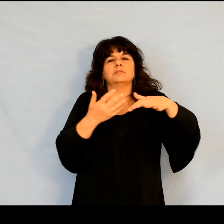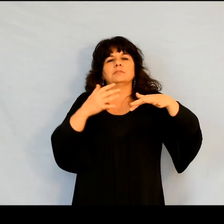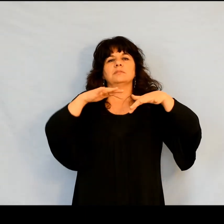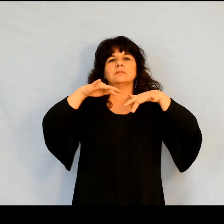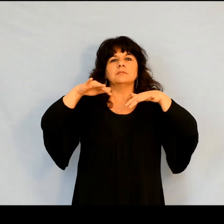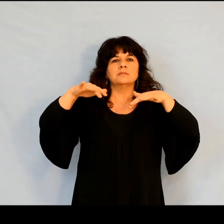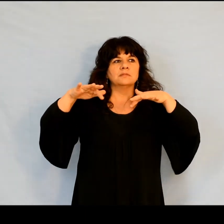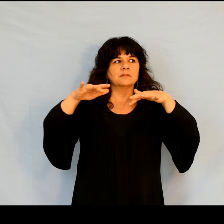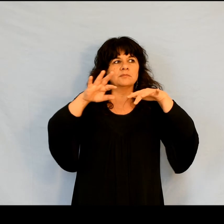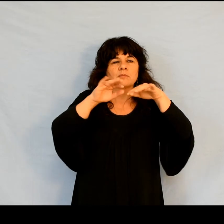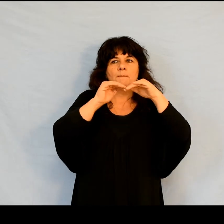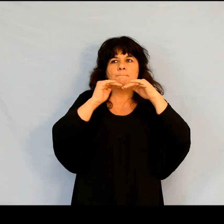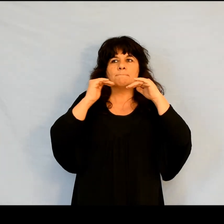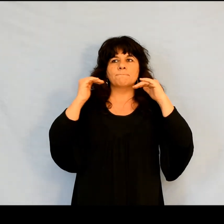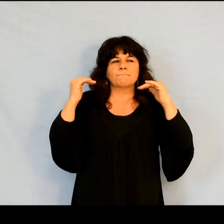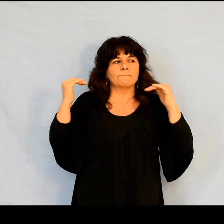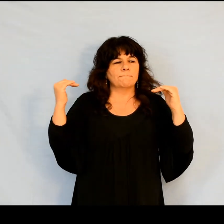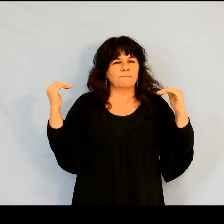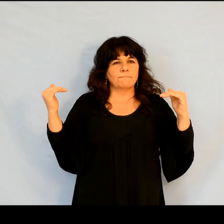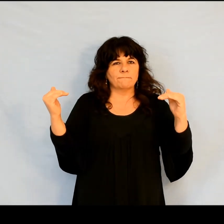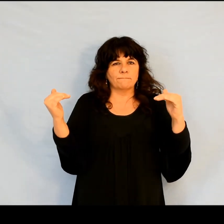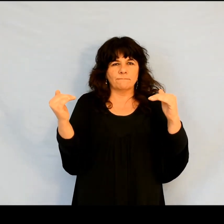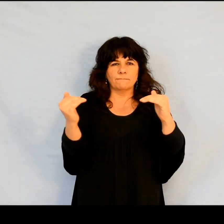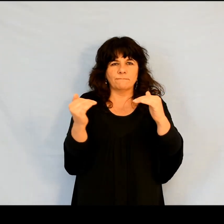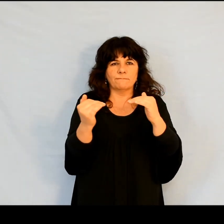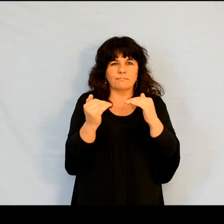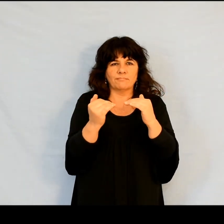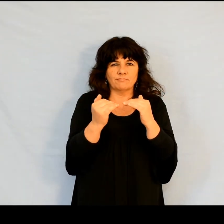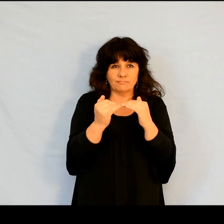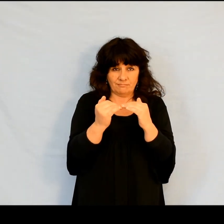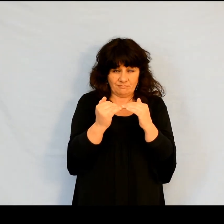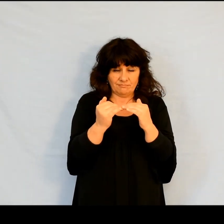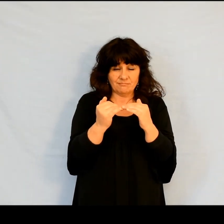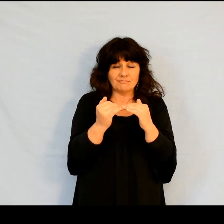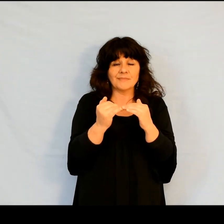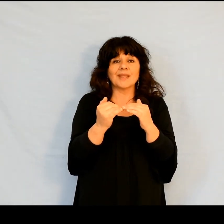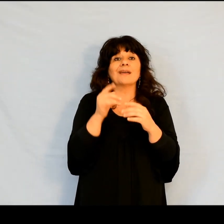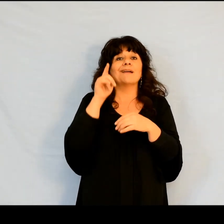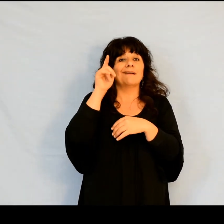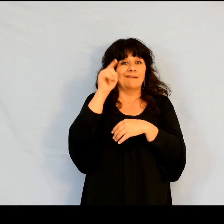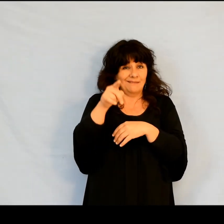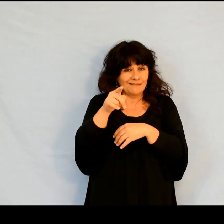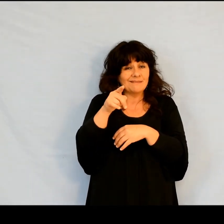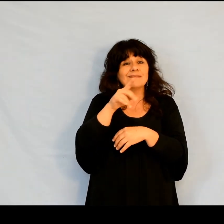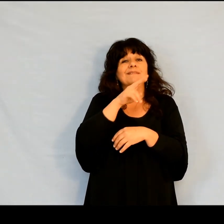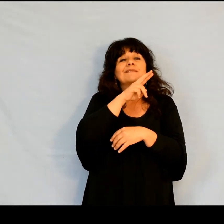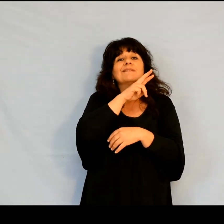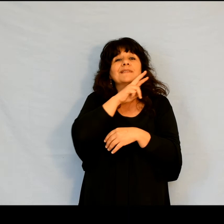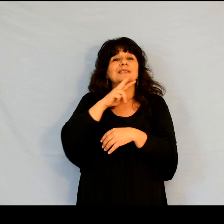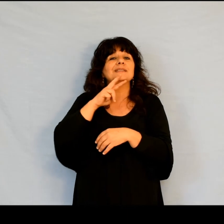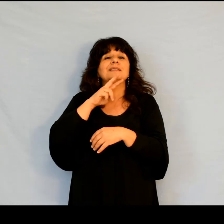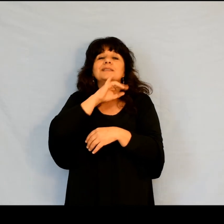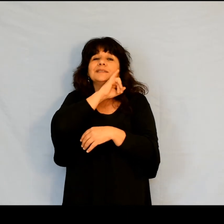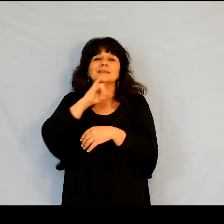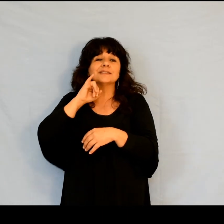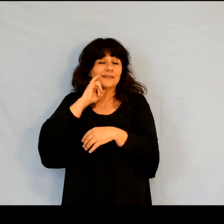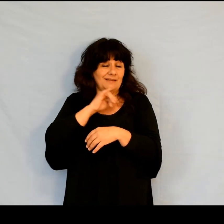Il n'en reste pas un seul. Mais les fils d'Israël avaient marché à pied sec au milieu de la